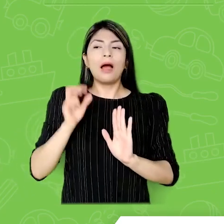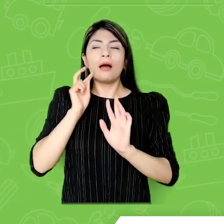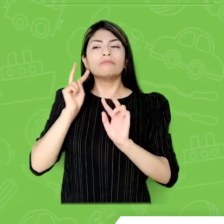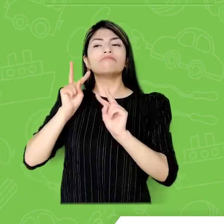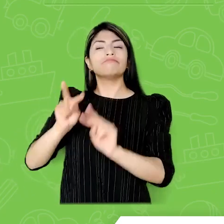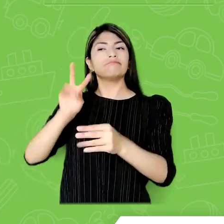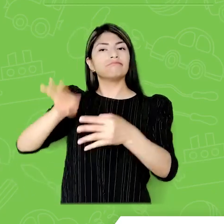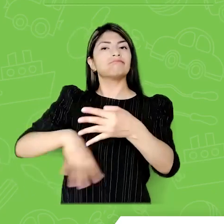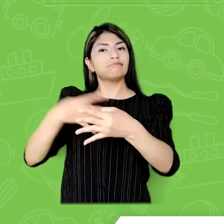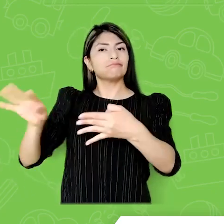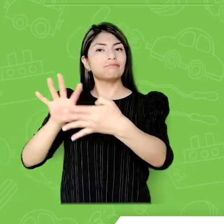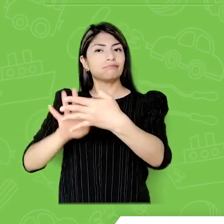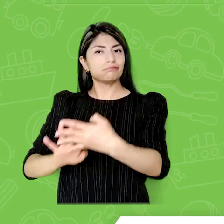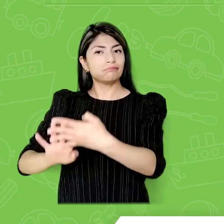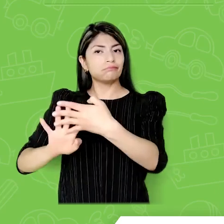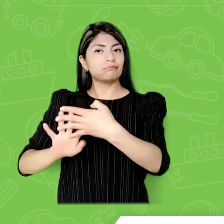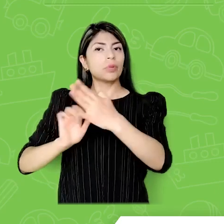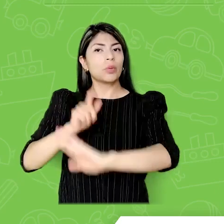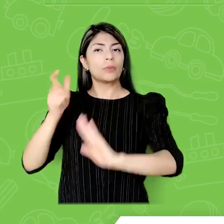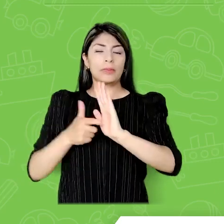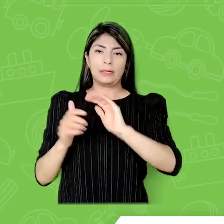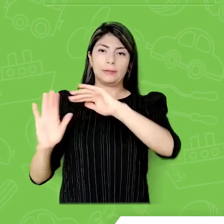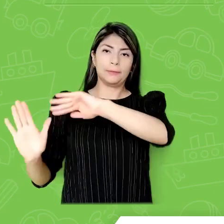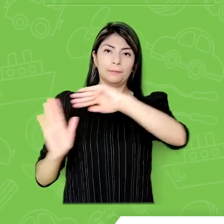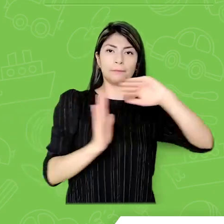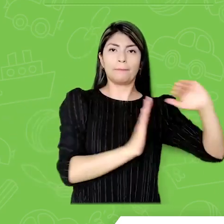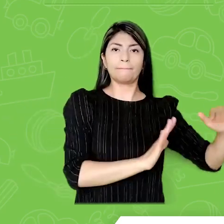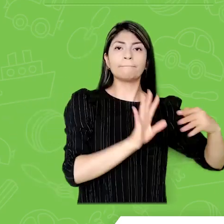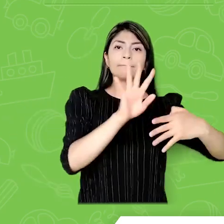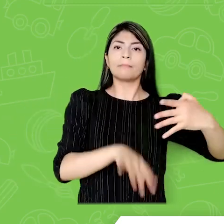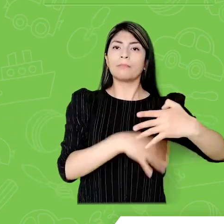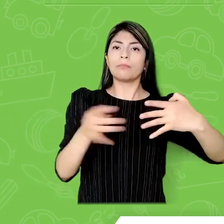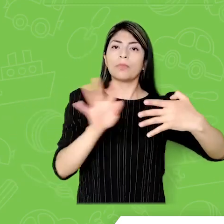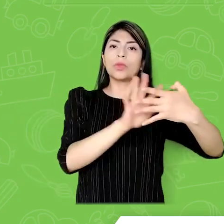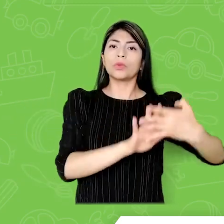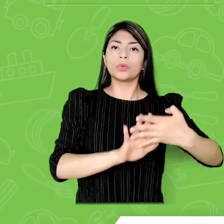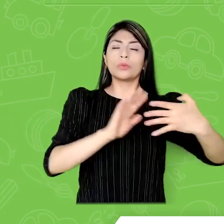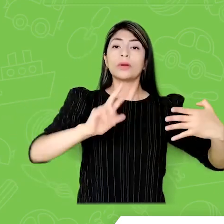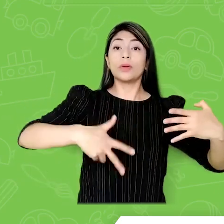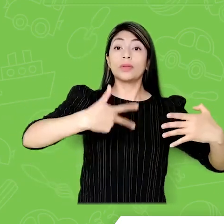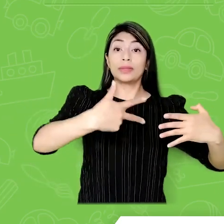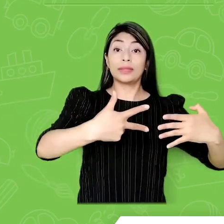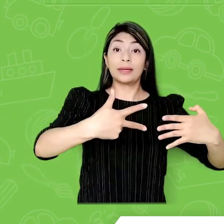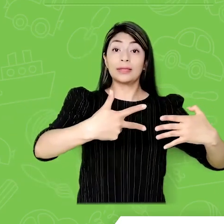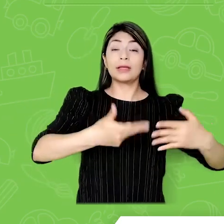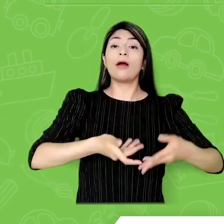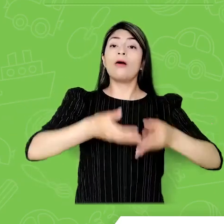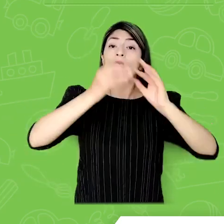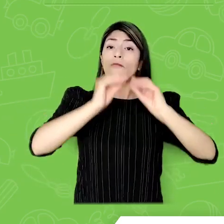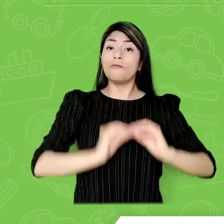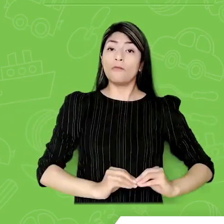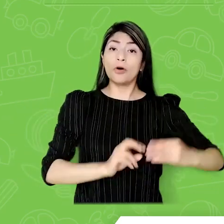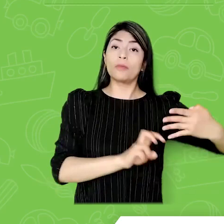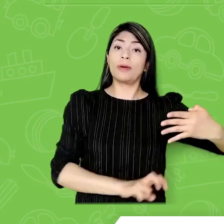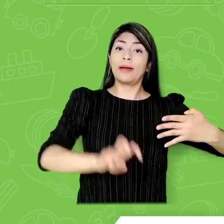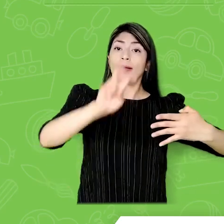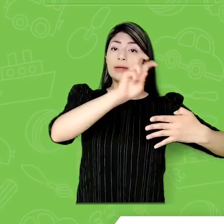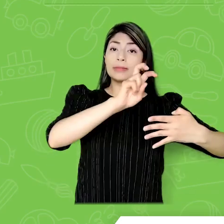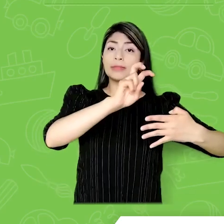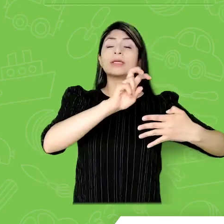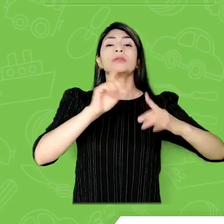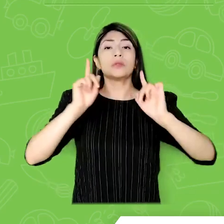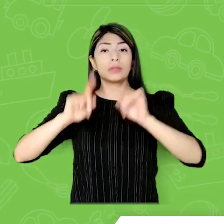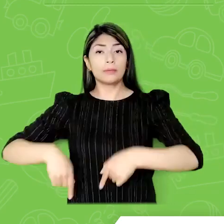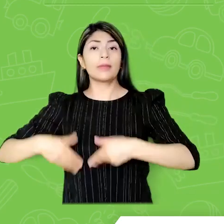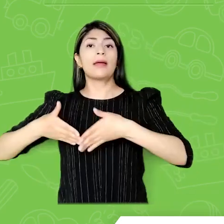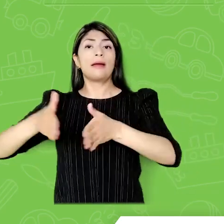el proceso de selección en las modalidades de ascenso y abierto empleos que no requieren experiencia. Por favor remitirse a la página 10